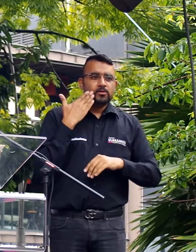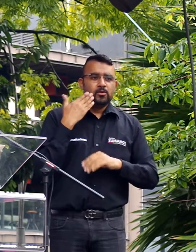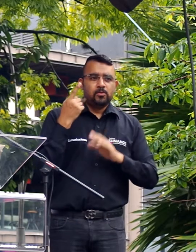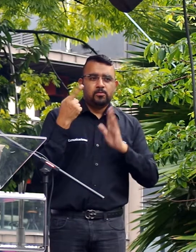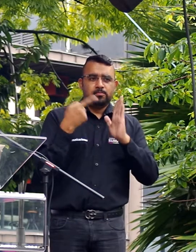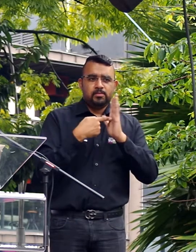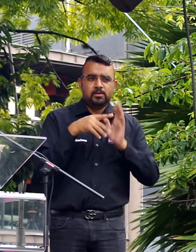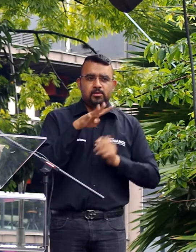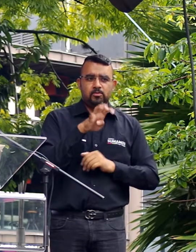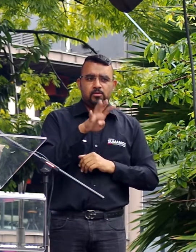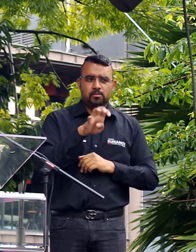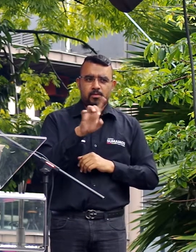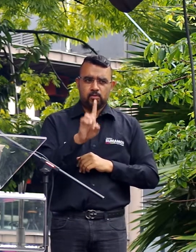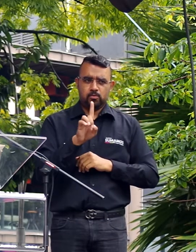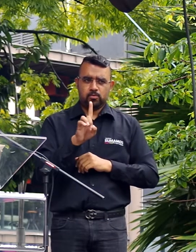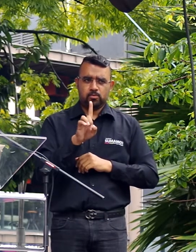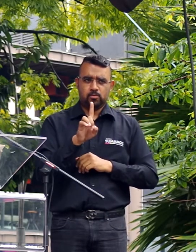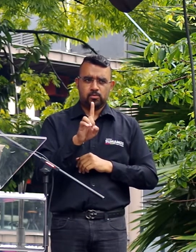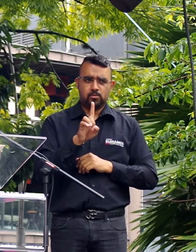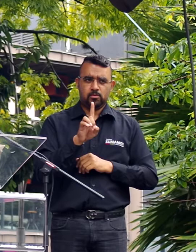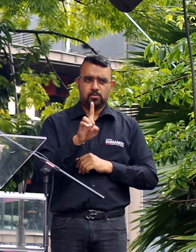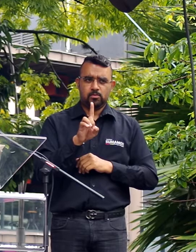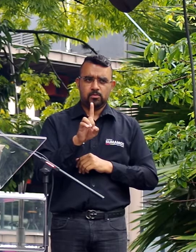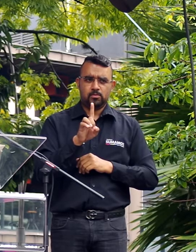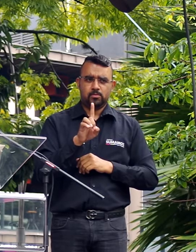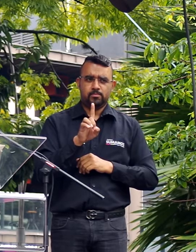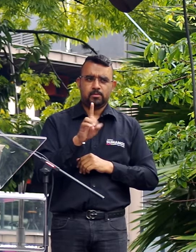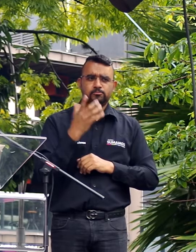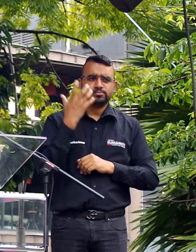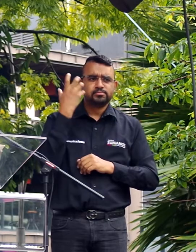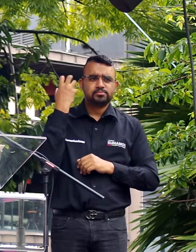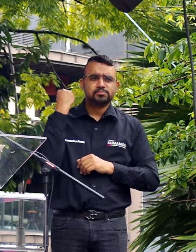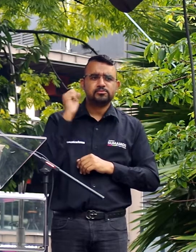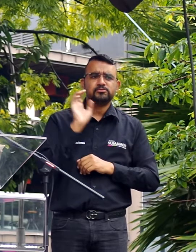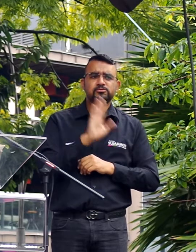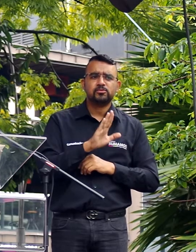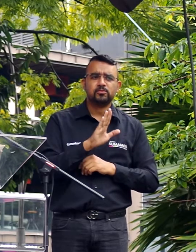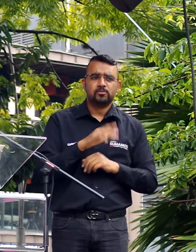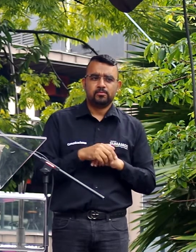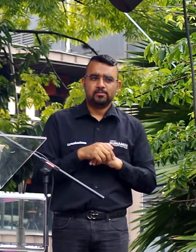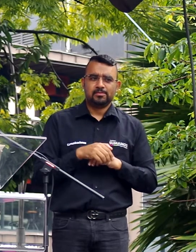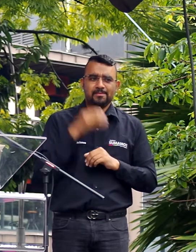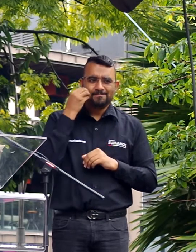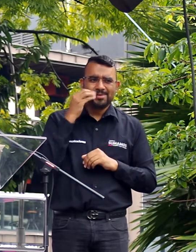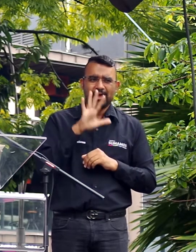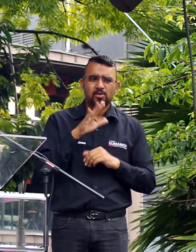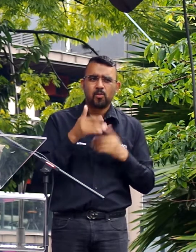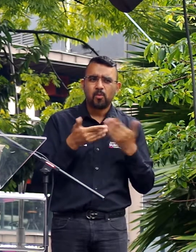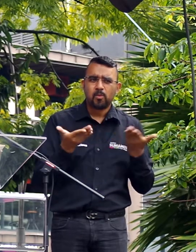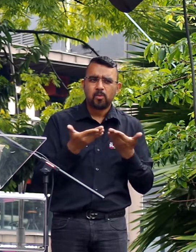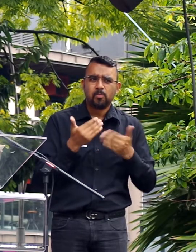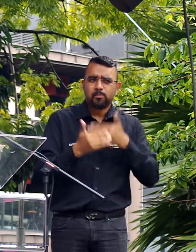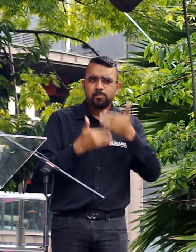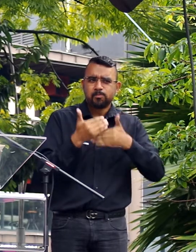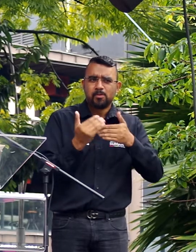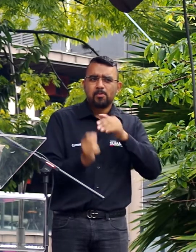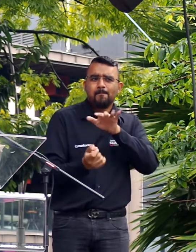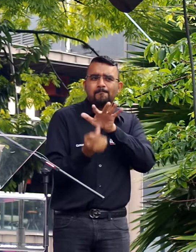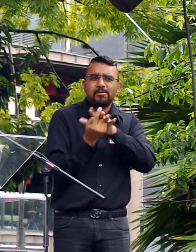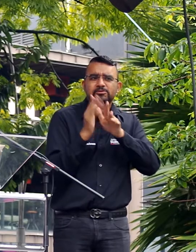1991, Envigado estaba en su fecha de inauguración del Palacio